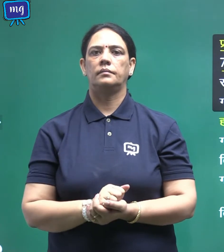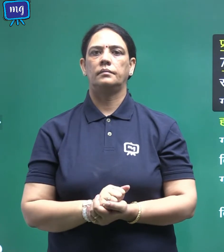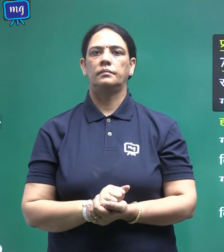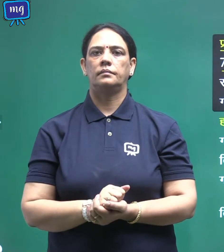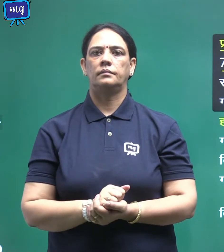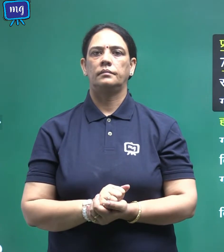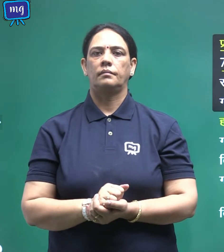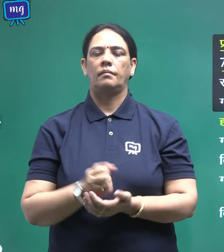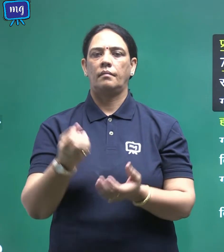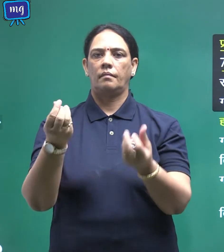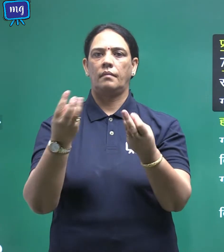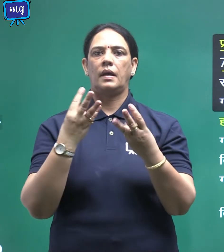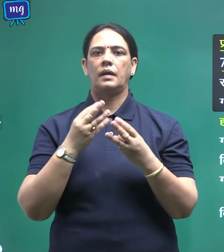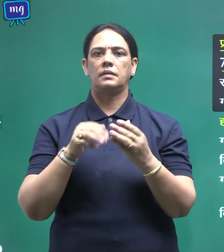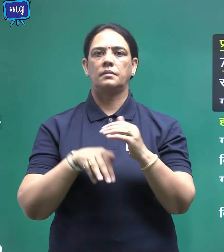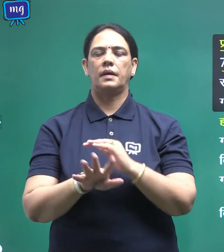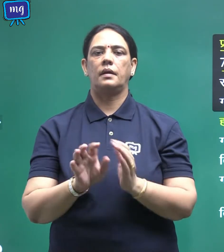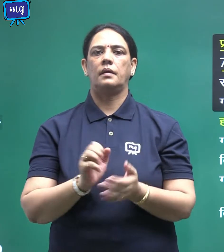गणित में